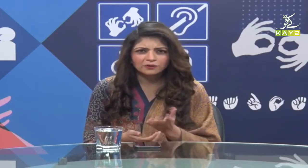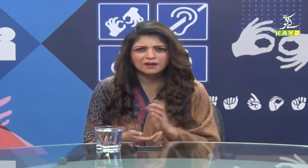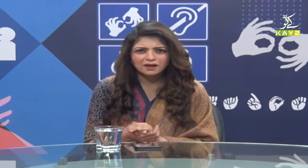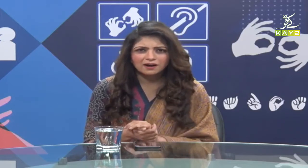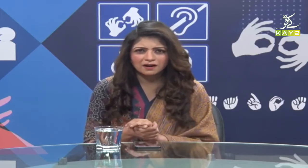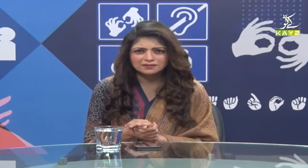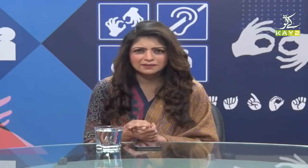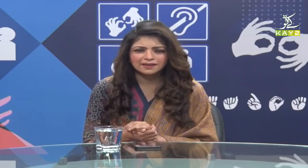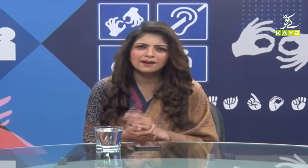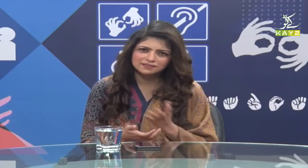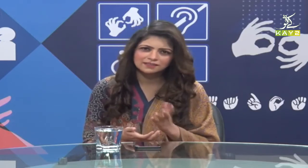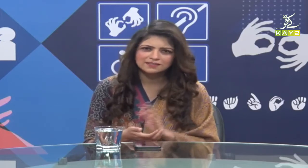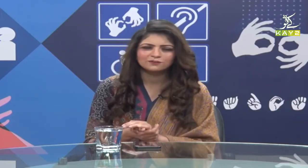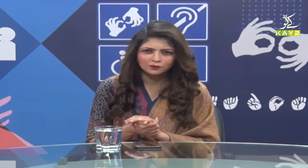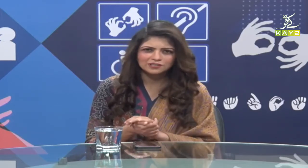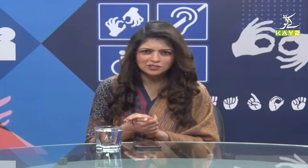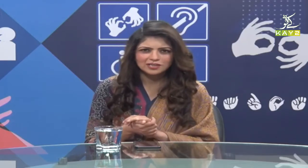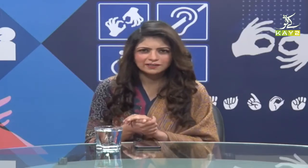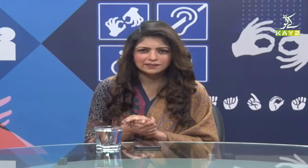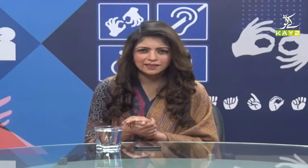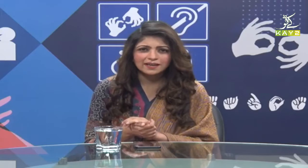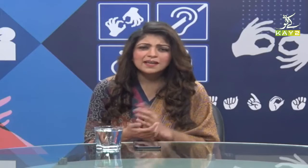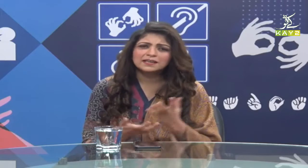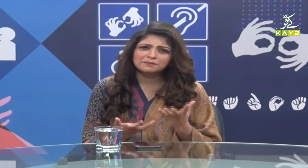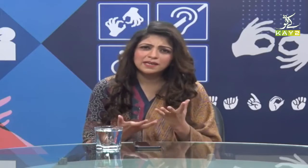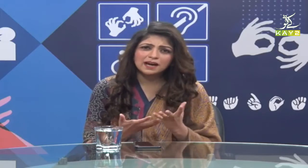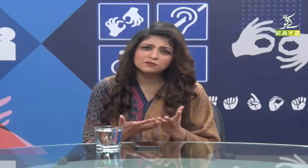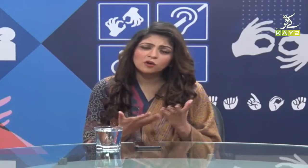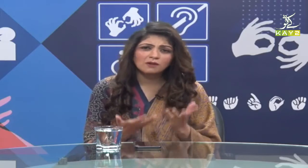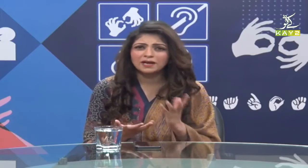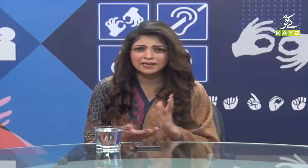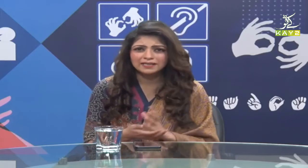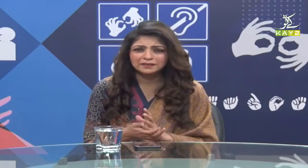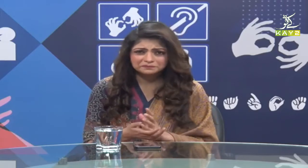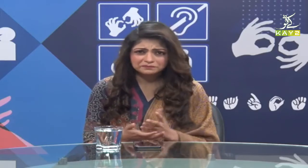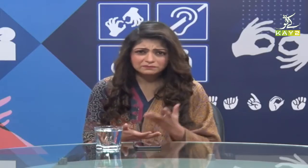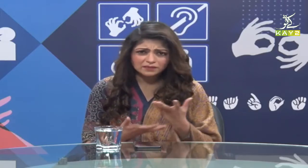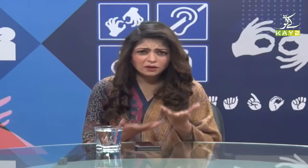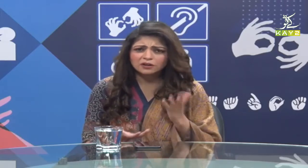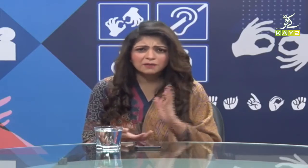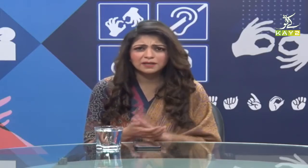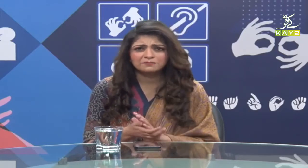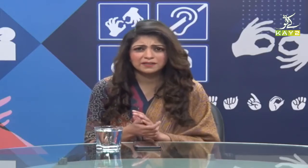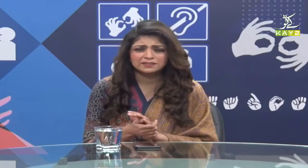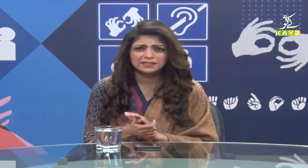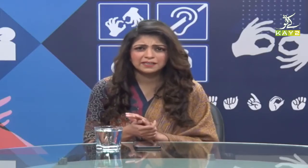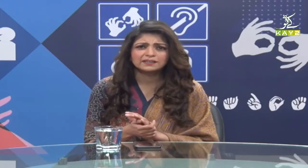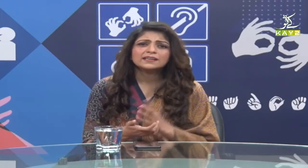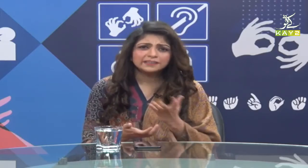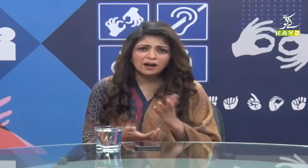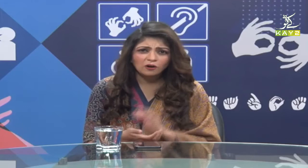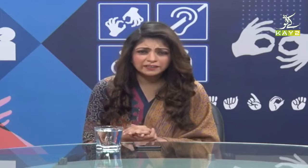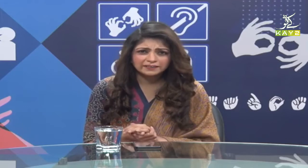इस प्रोग्राम का आगाज़ करते हैं, हसन के साथ थोड़ी चिट चैट करते हैं कि भाई आज वो हमारे लिए और हमारे फ्रेंड्स के